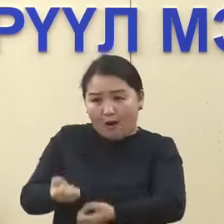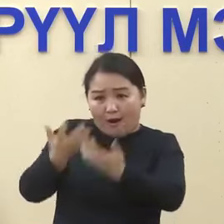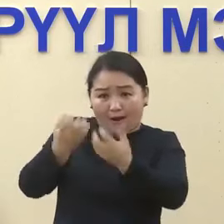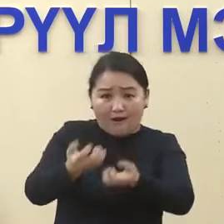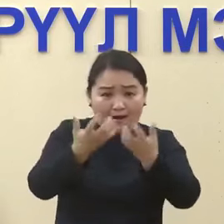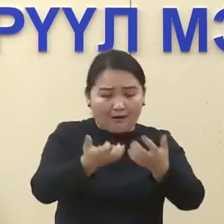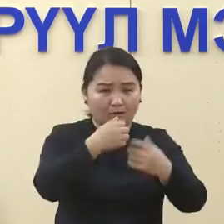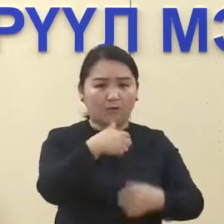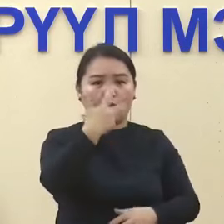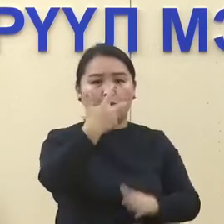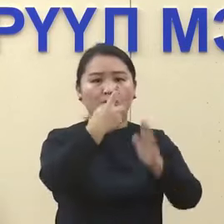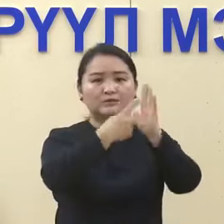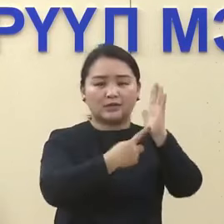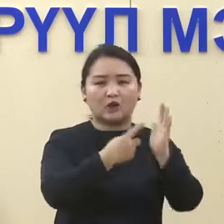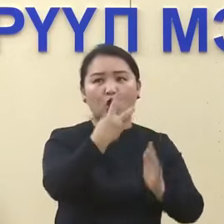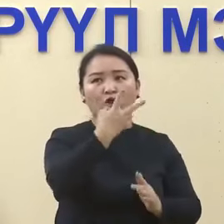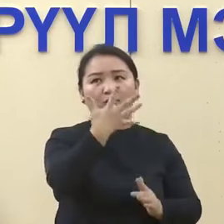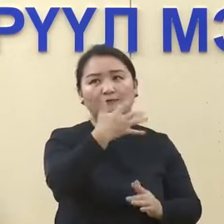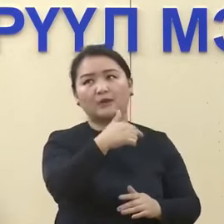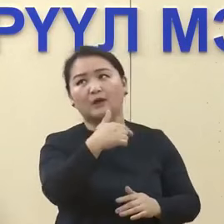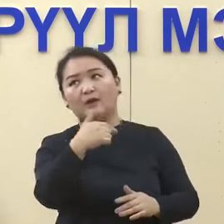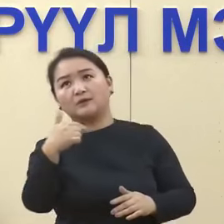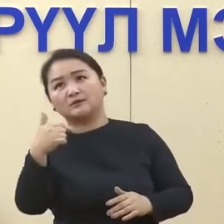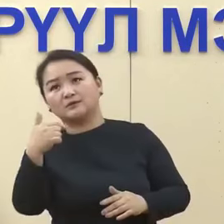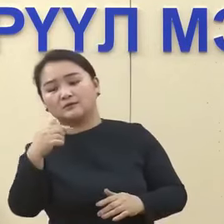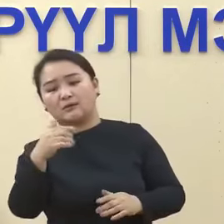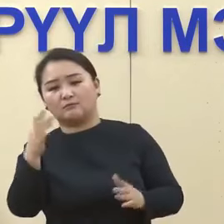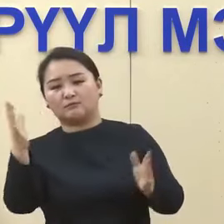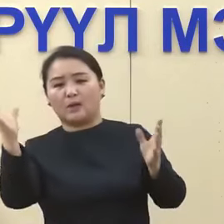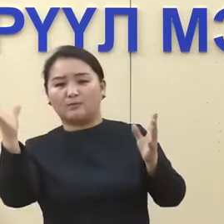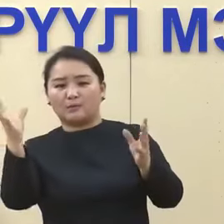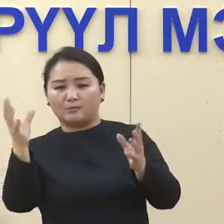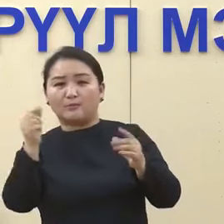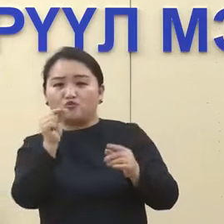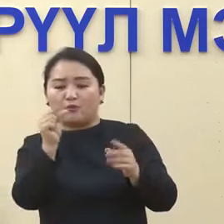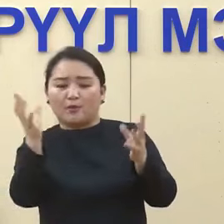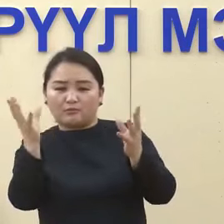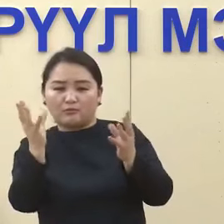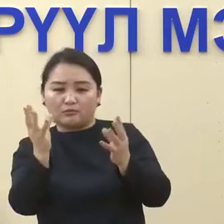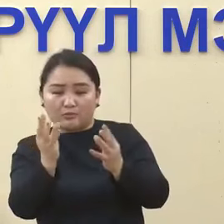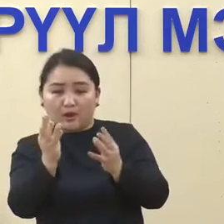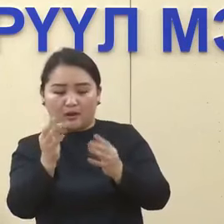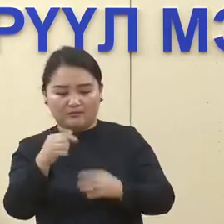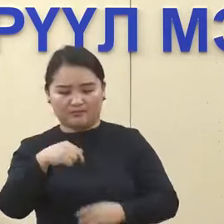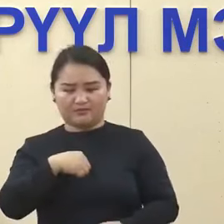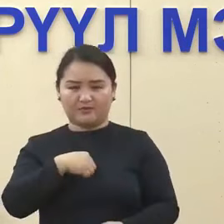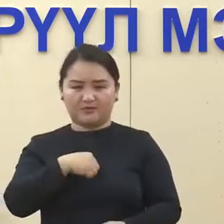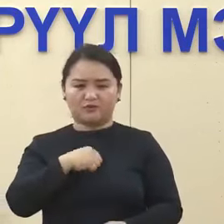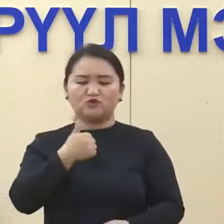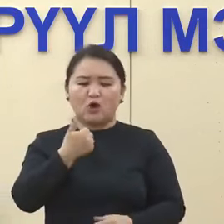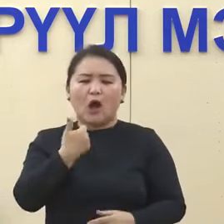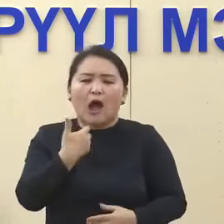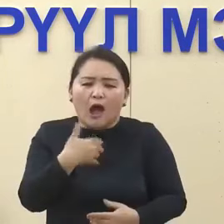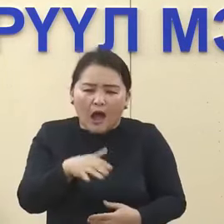3-р сарын 25-ны өдрөөс хойш аажмаар буурч байгаа тул бидэнд итгэл найдвар төрж байна гэж тус улсын эрүүл мэндийн